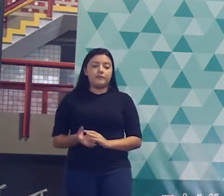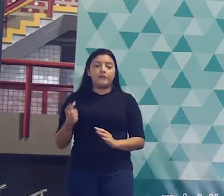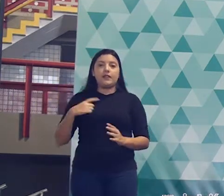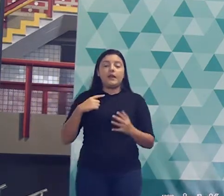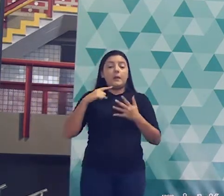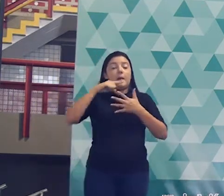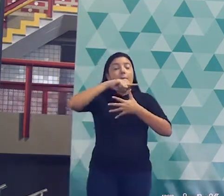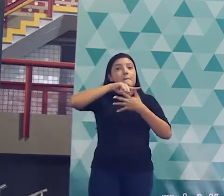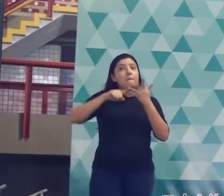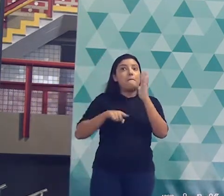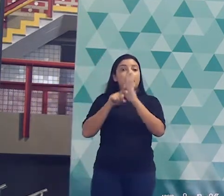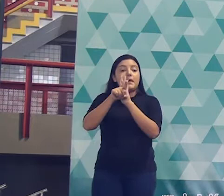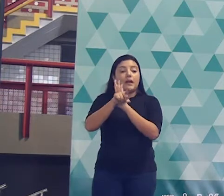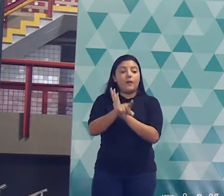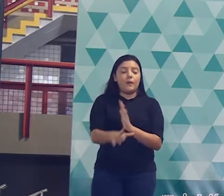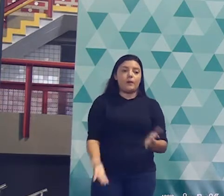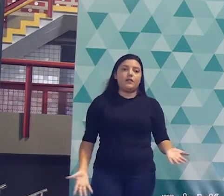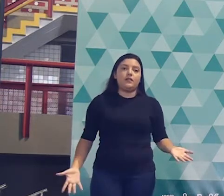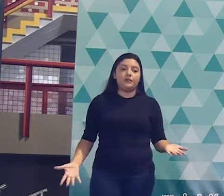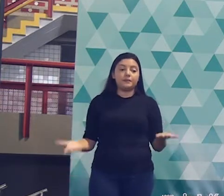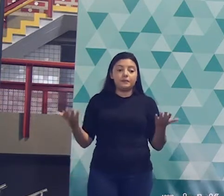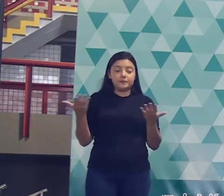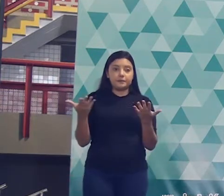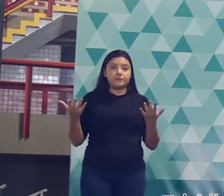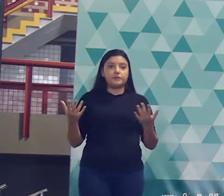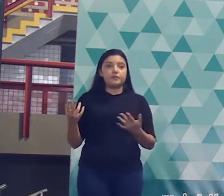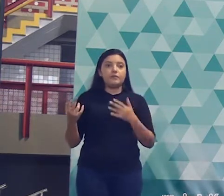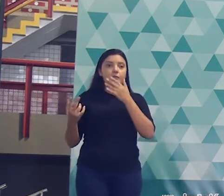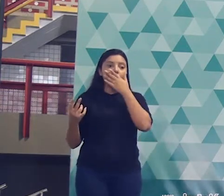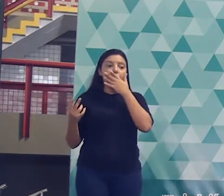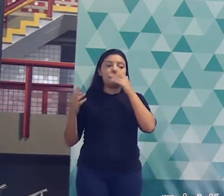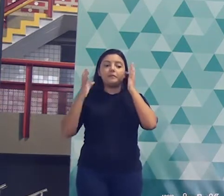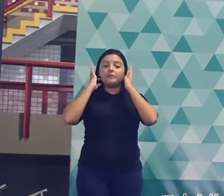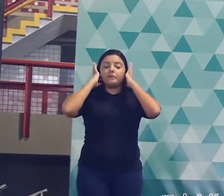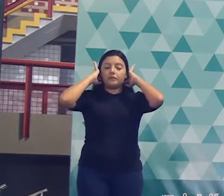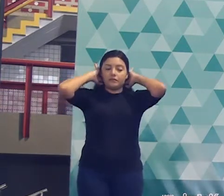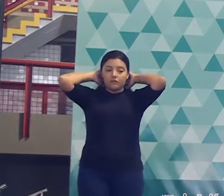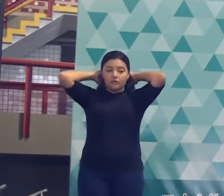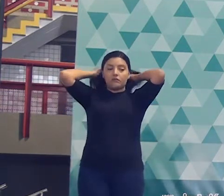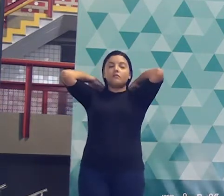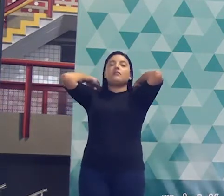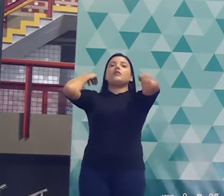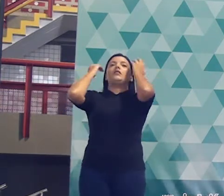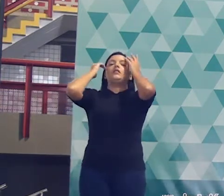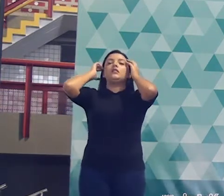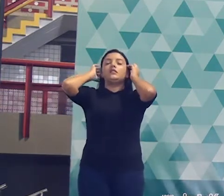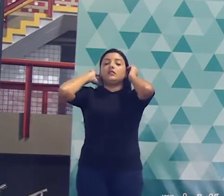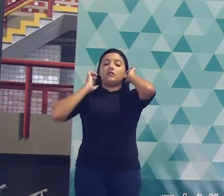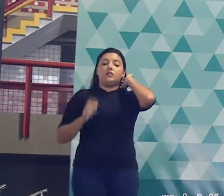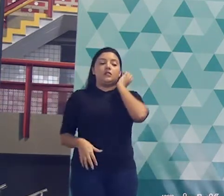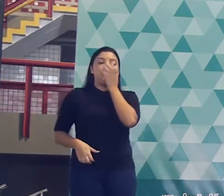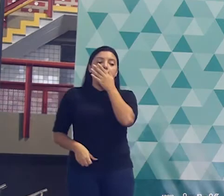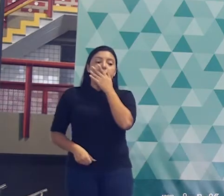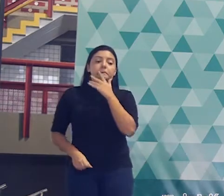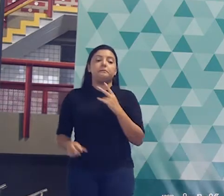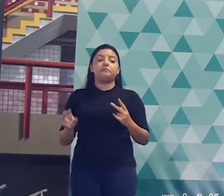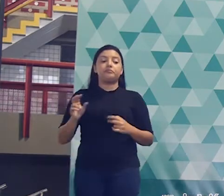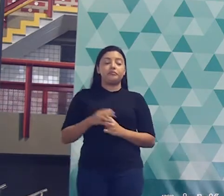de questão para ver. Ó. Segunda questão. Aí eu preciso do amigo da fusão, daqui a pouco. Ó,